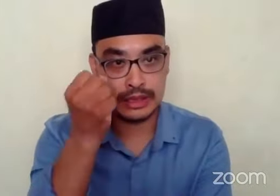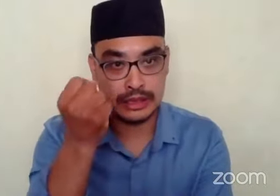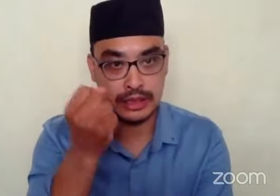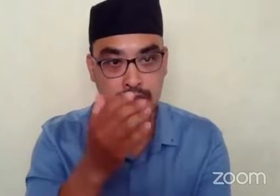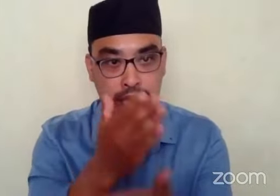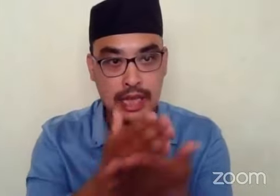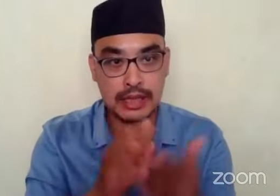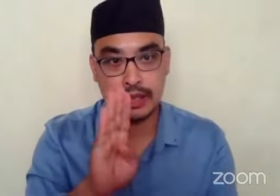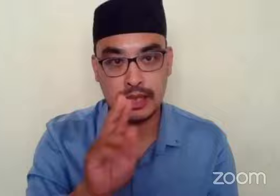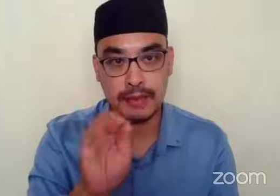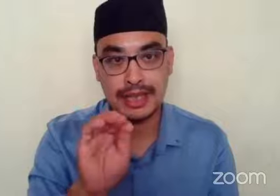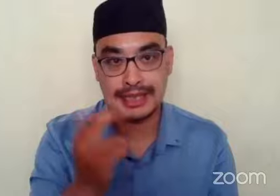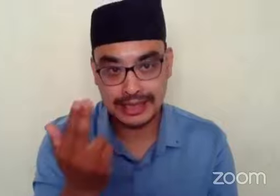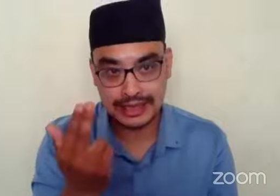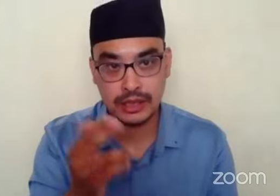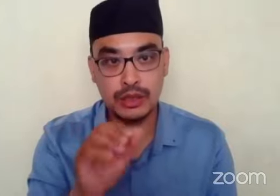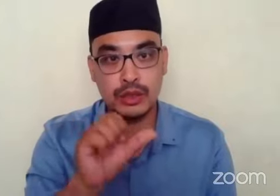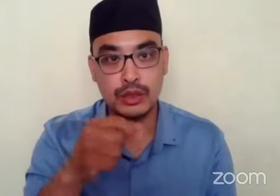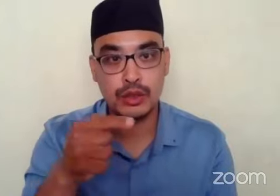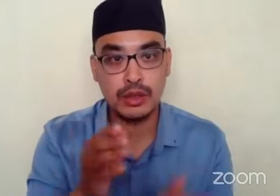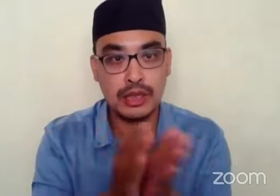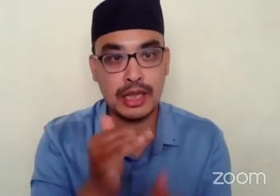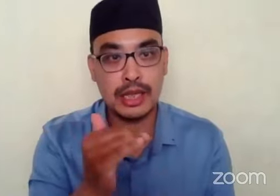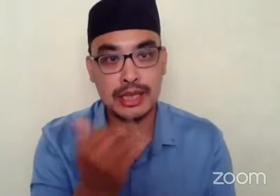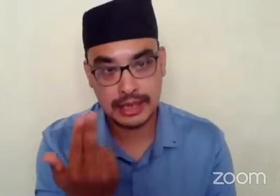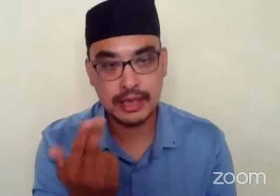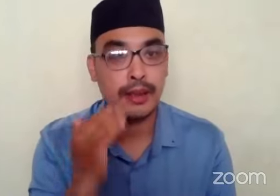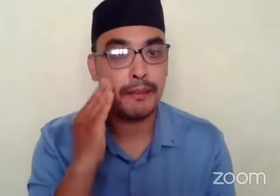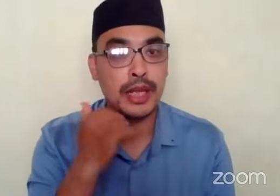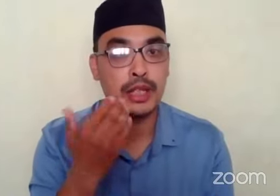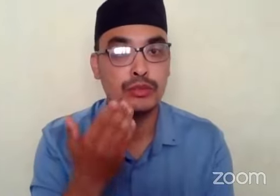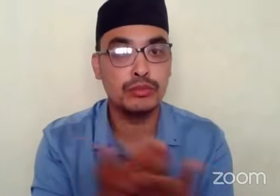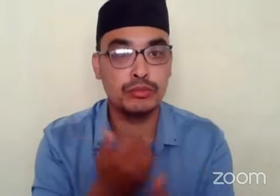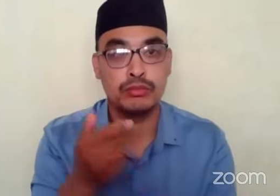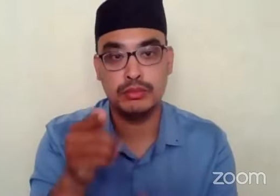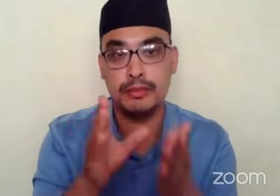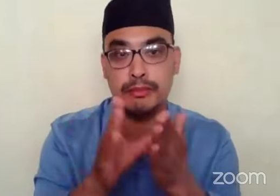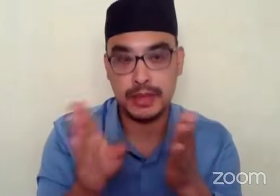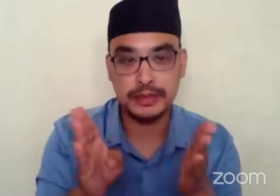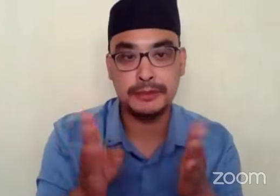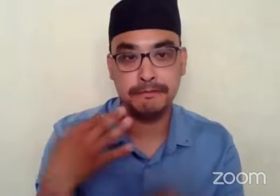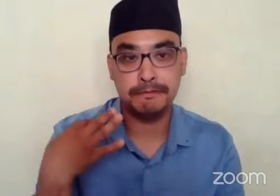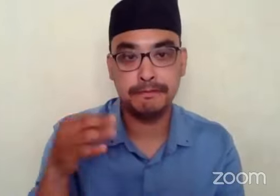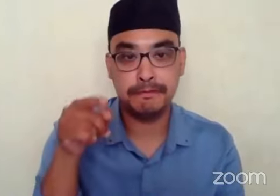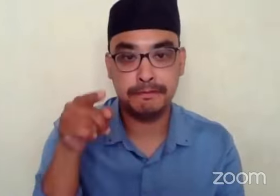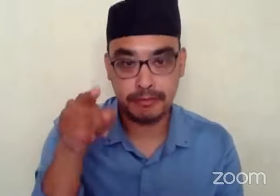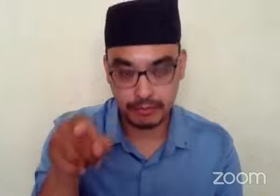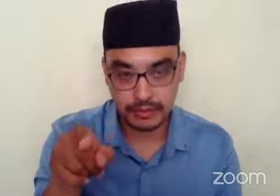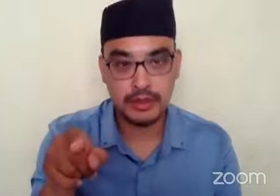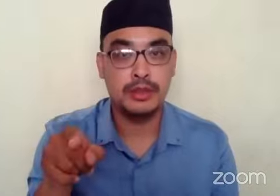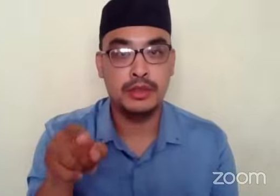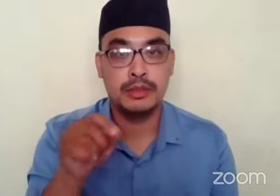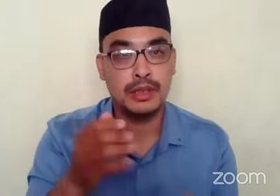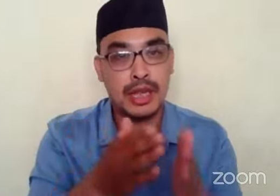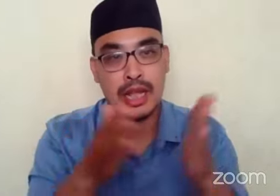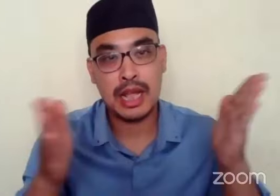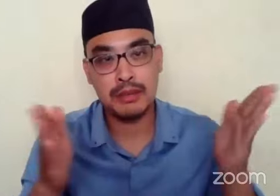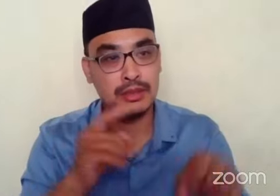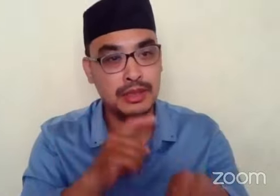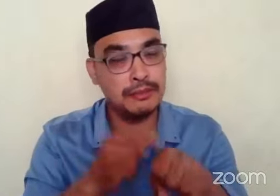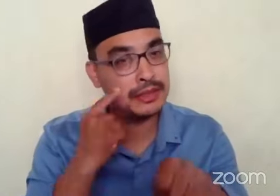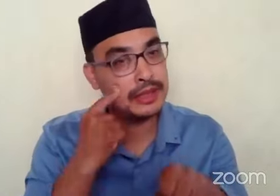महिला सङ्घ नेपालको बाट हुनुहुन्छ। उहाँ चाहिँ लामो समयदेखि आदिवासी